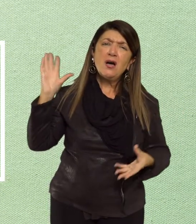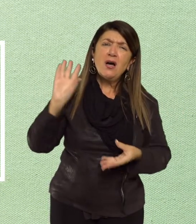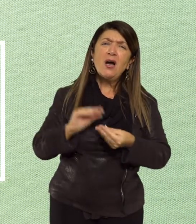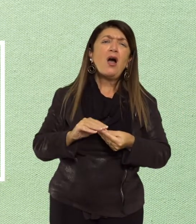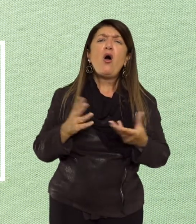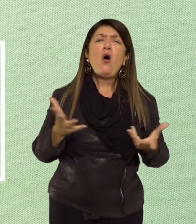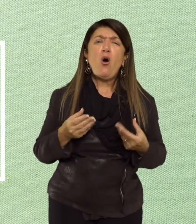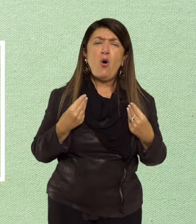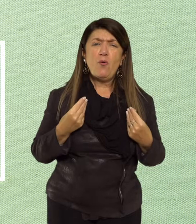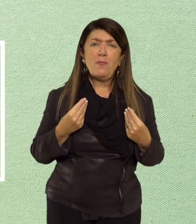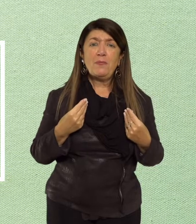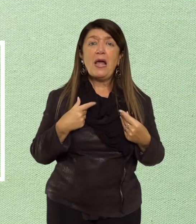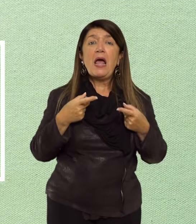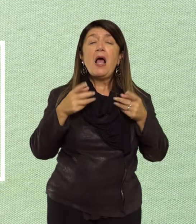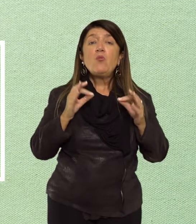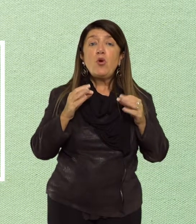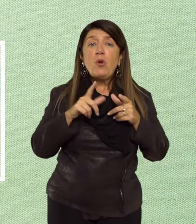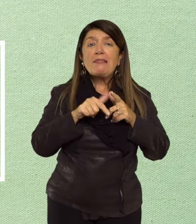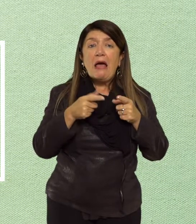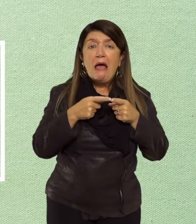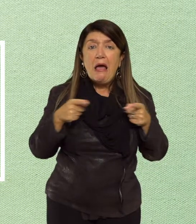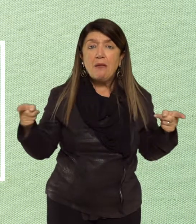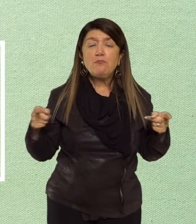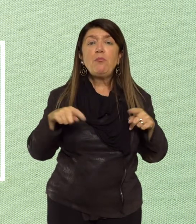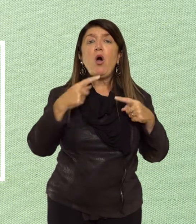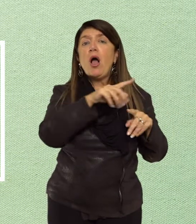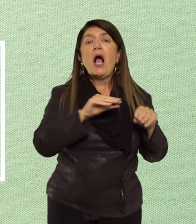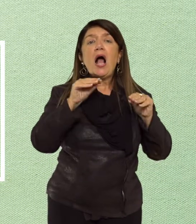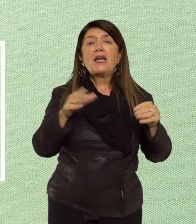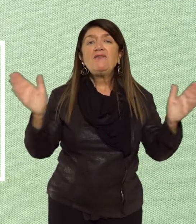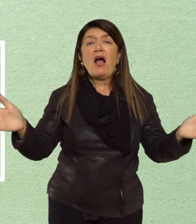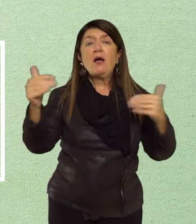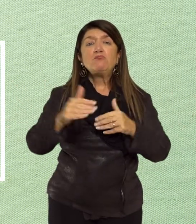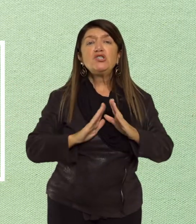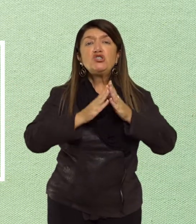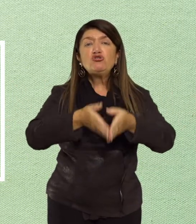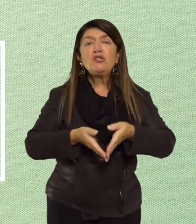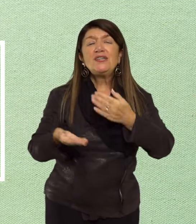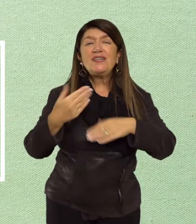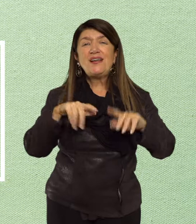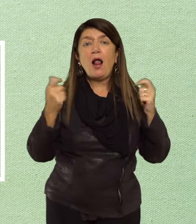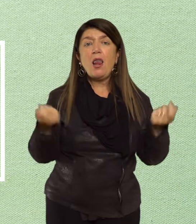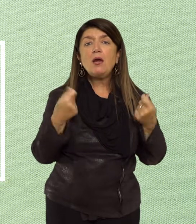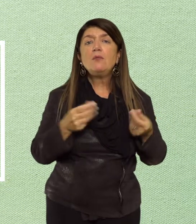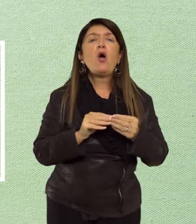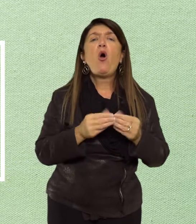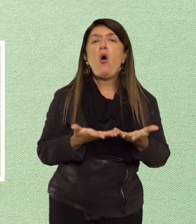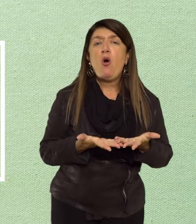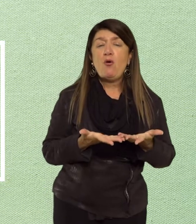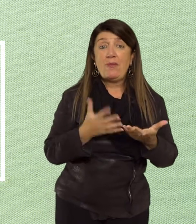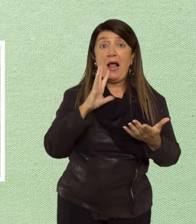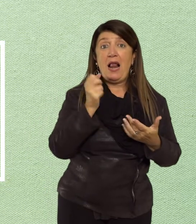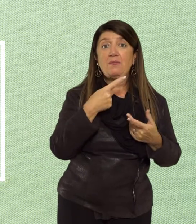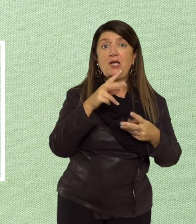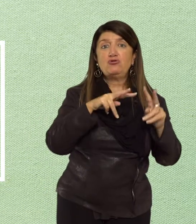quanto durano banalmente, cosa fa poi in piscina. Questo anche perché il nostro obiettivo è anche quello magari di convincere